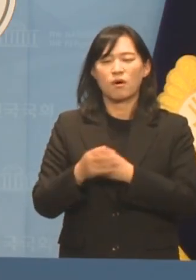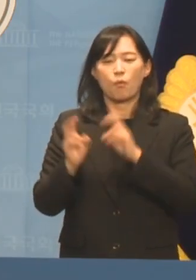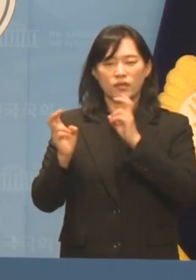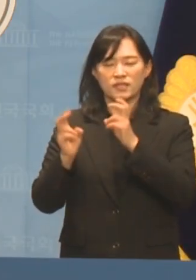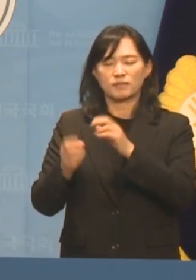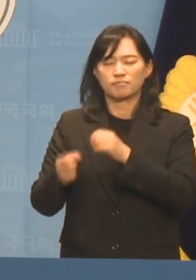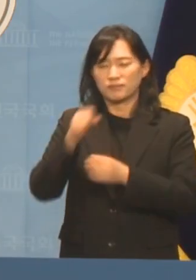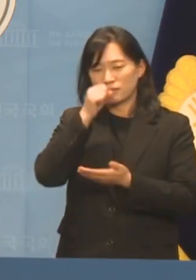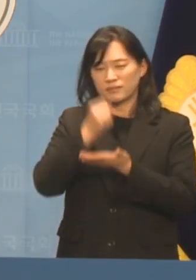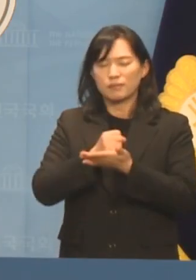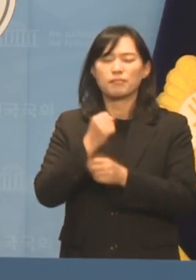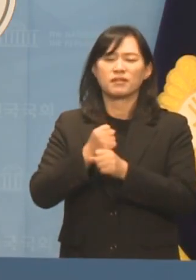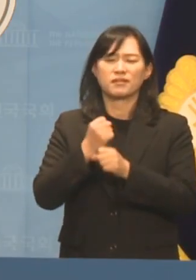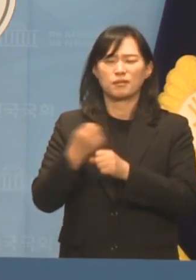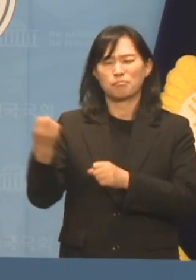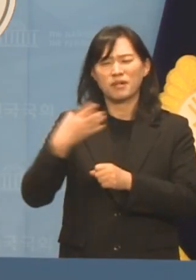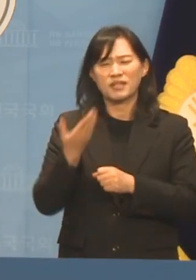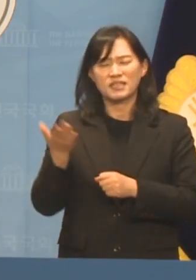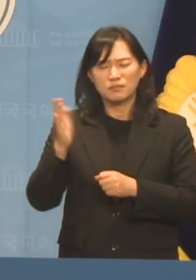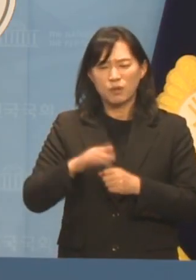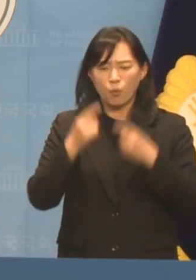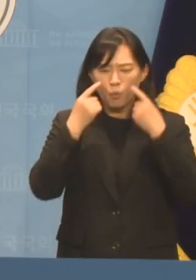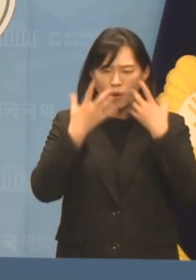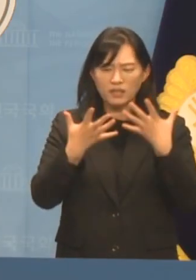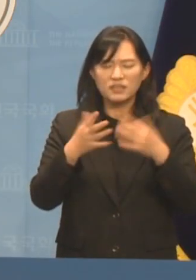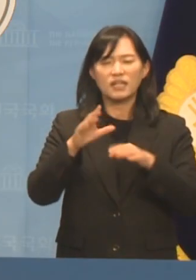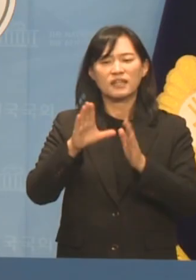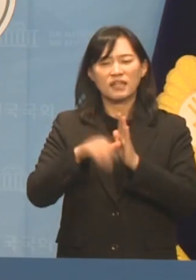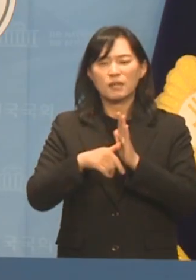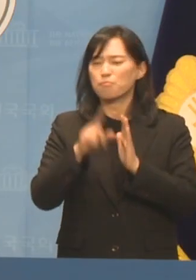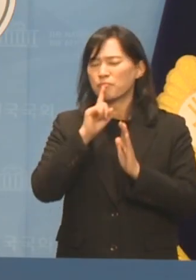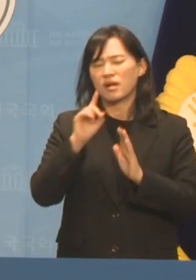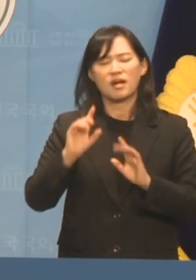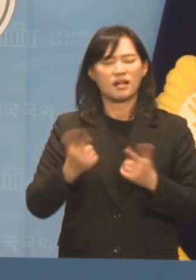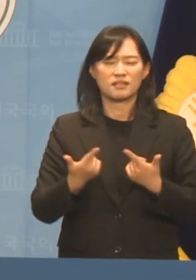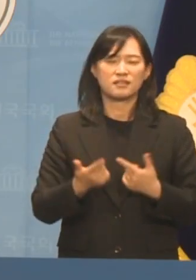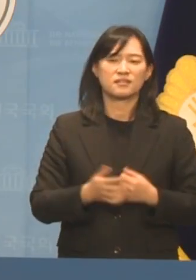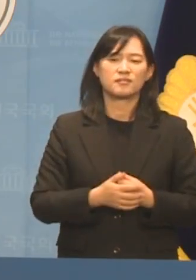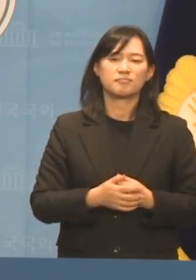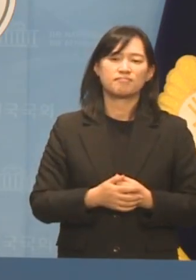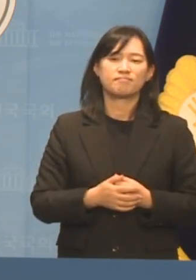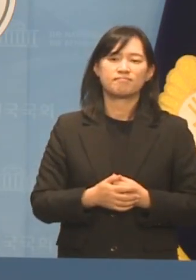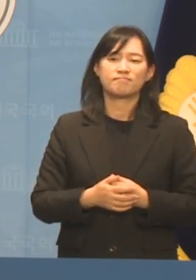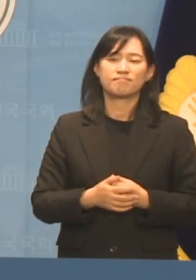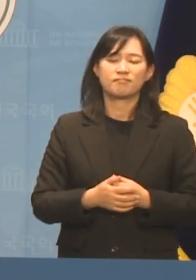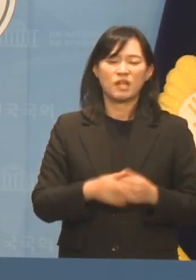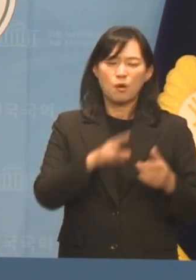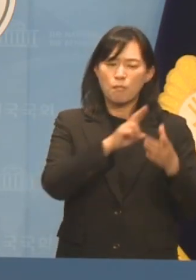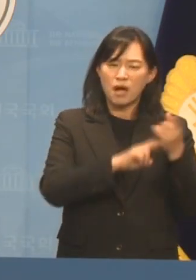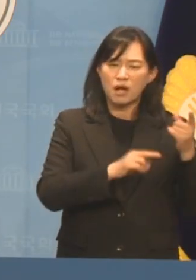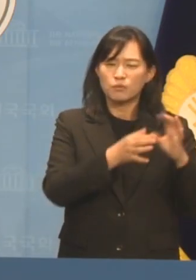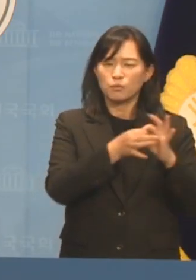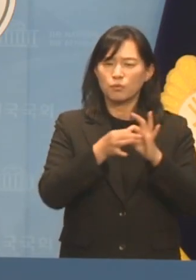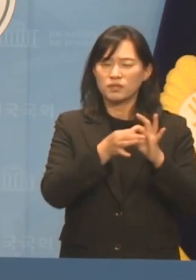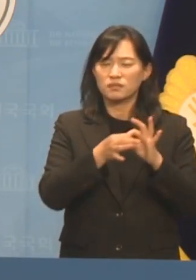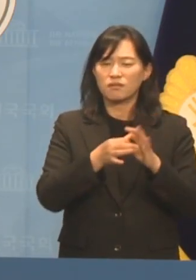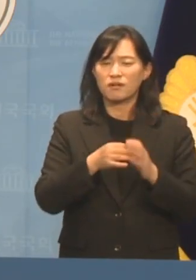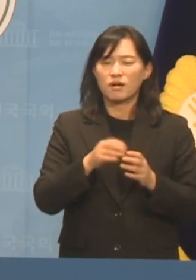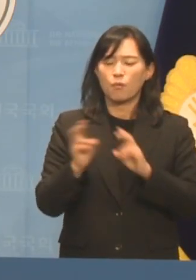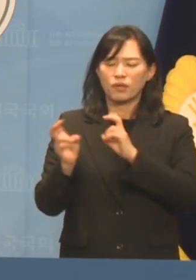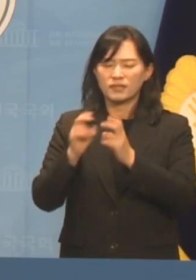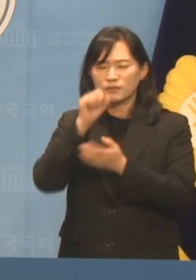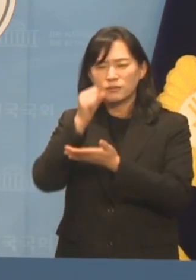정상화시키겠다고 했지만 정확한 규모와 시기를 밝히지 않고 있습니다. 매각을 통해서 기업